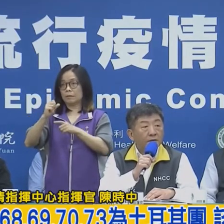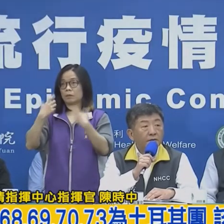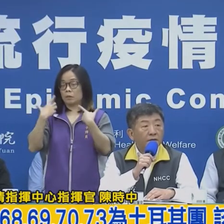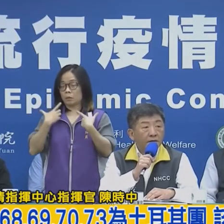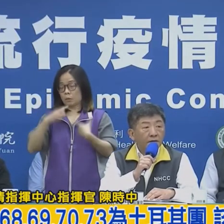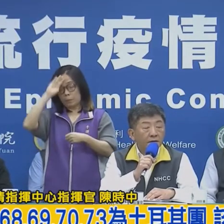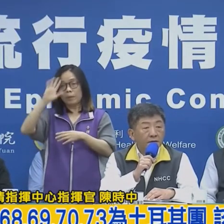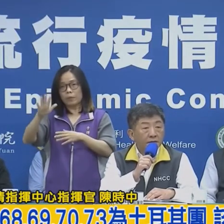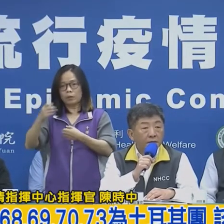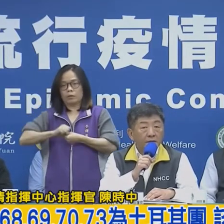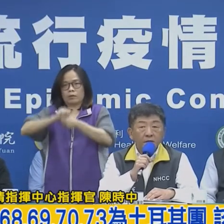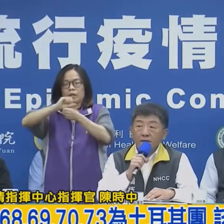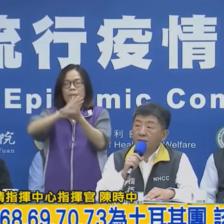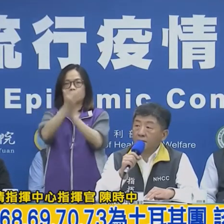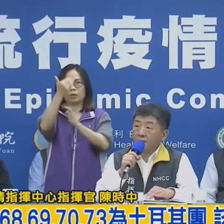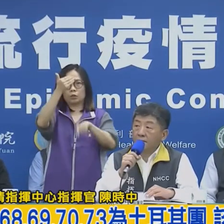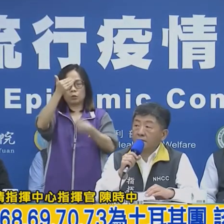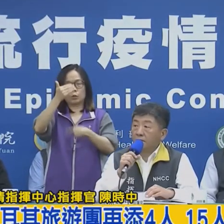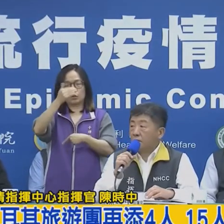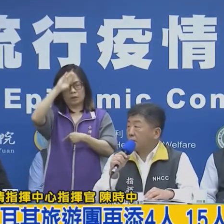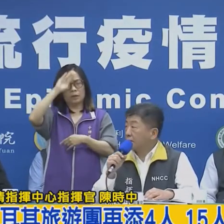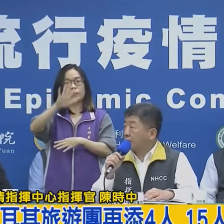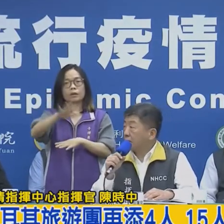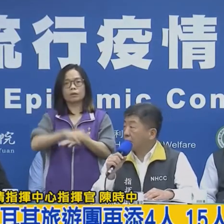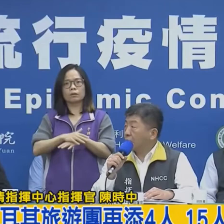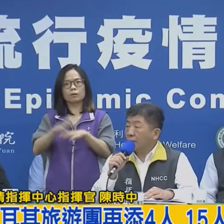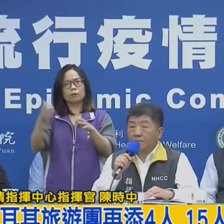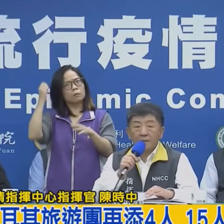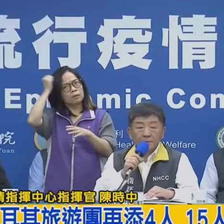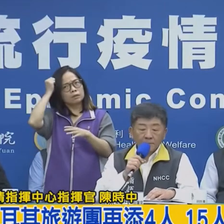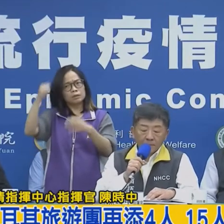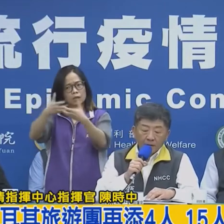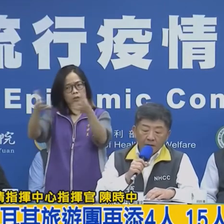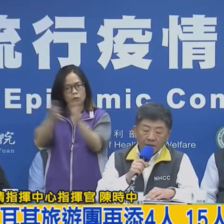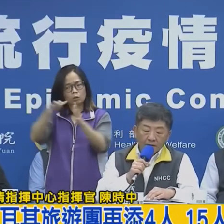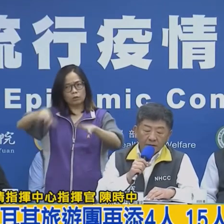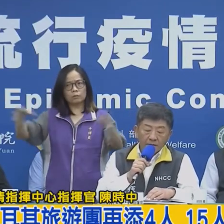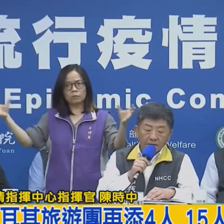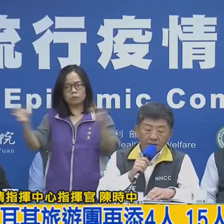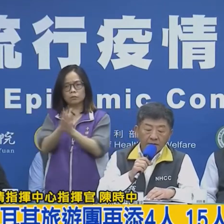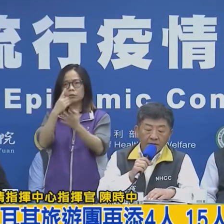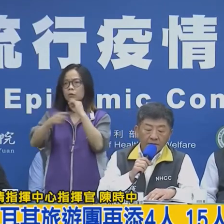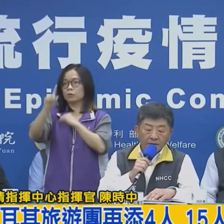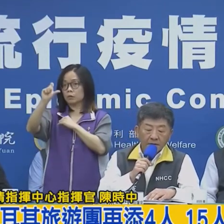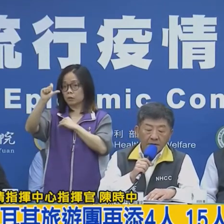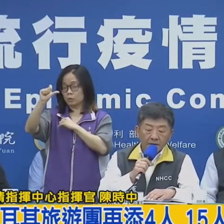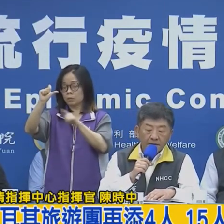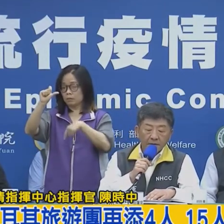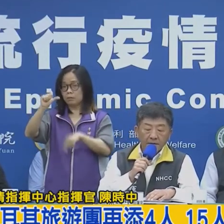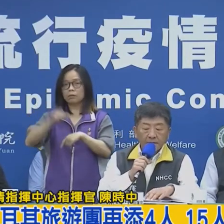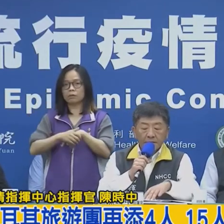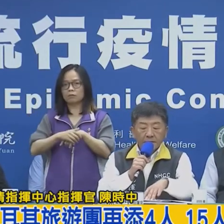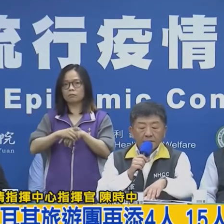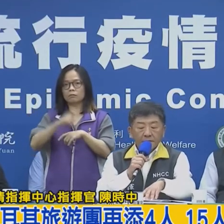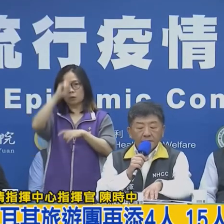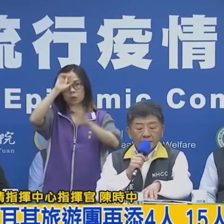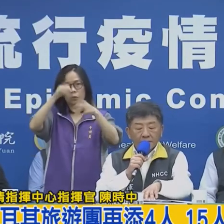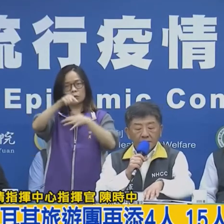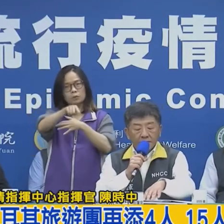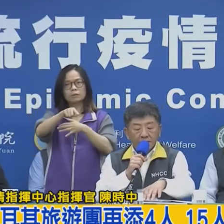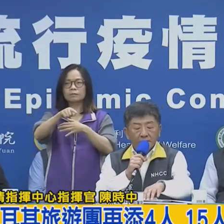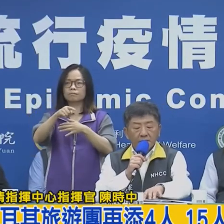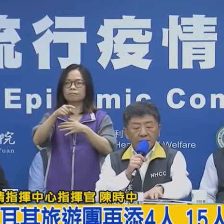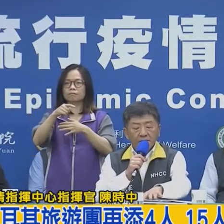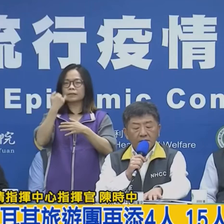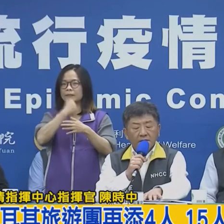一团总共9个人，其实这样我好像印象中它是15个人的一团嘛，那土耳其里面那所以